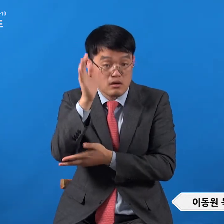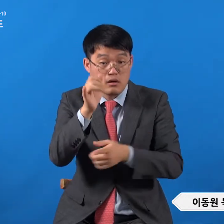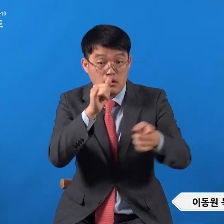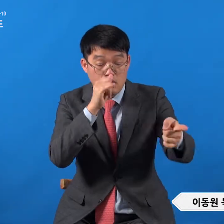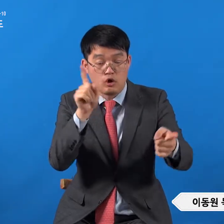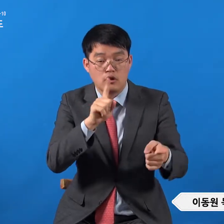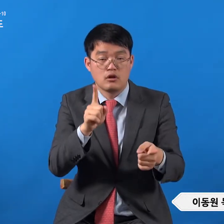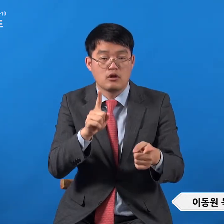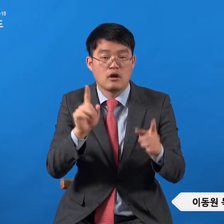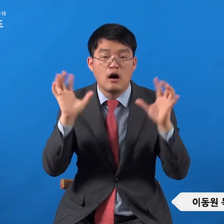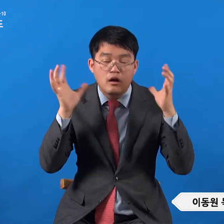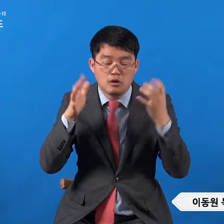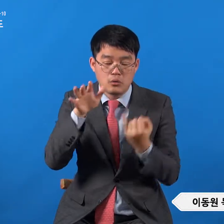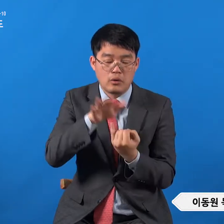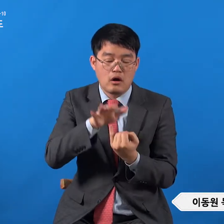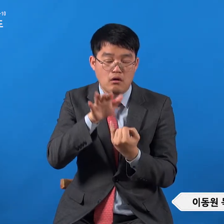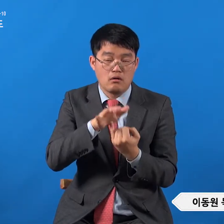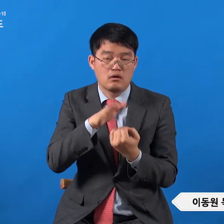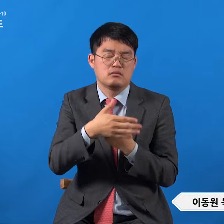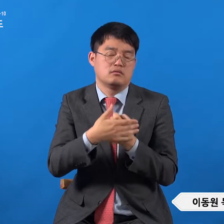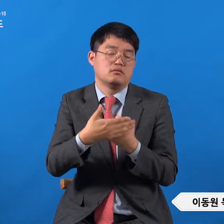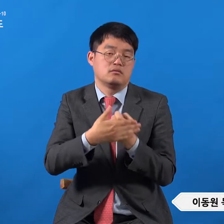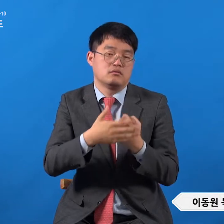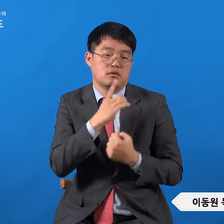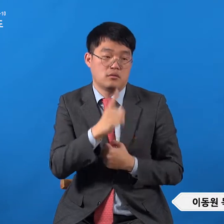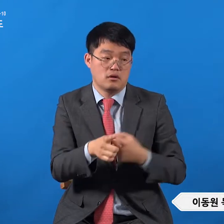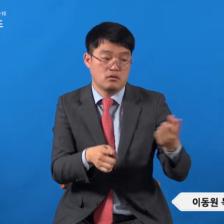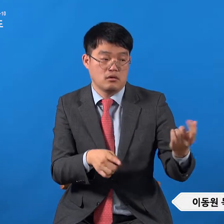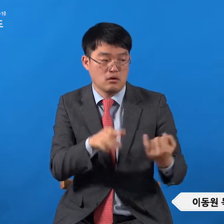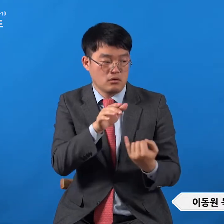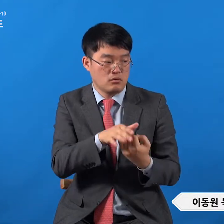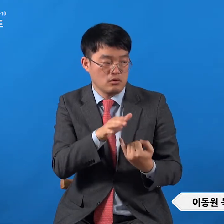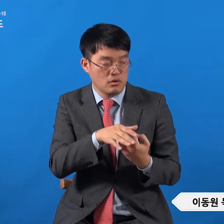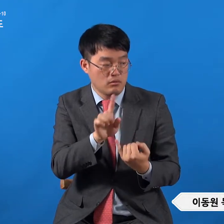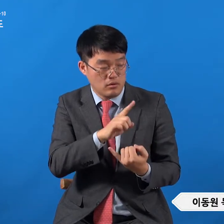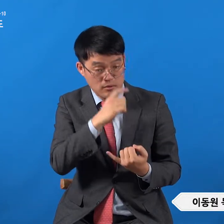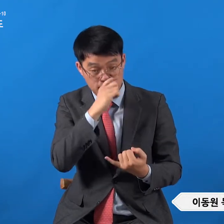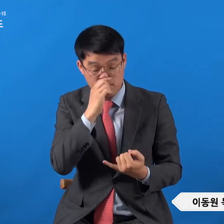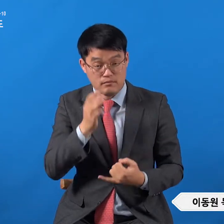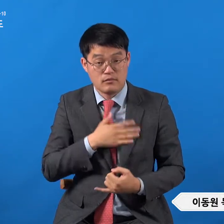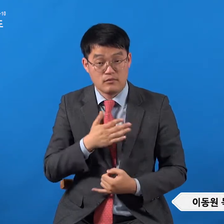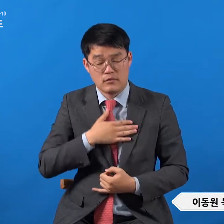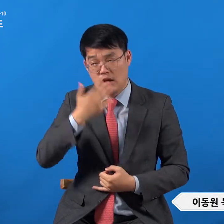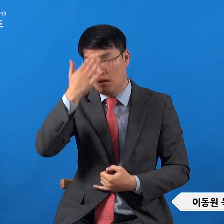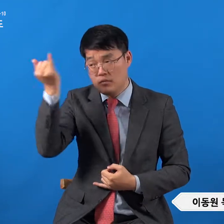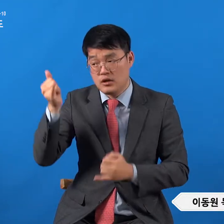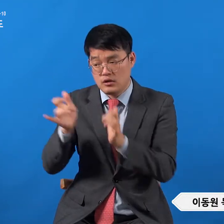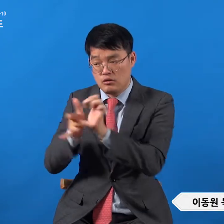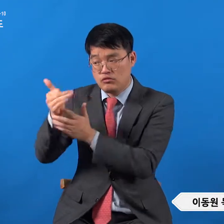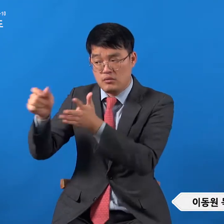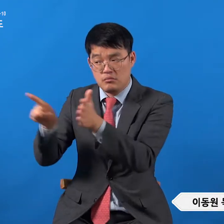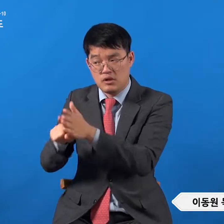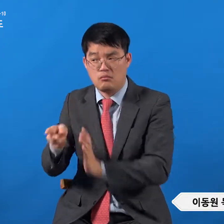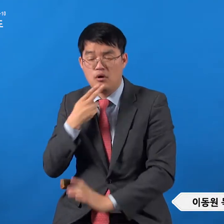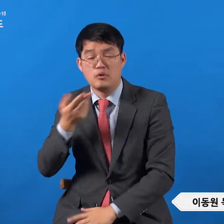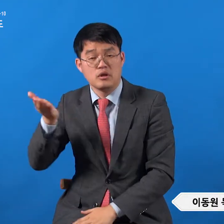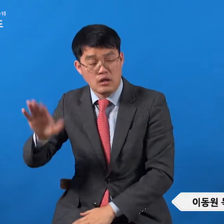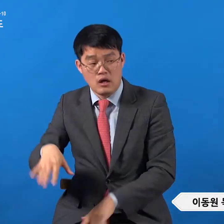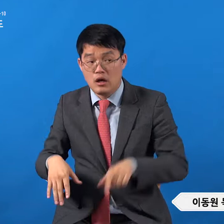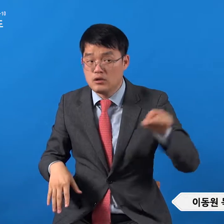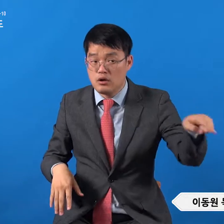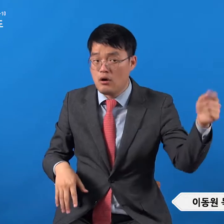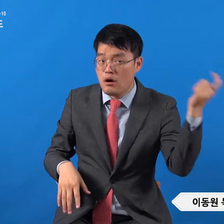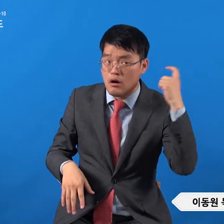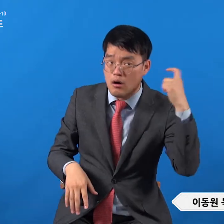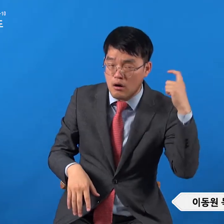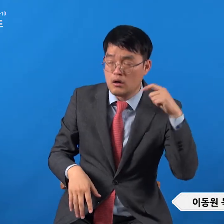소녀 하나가 은혜를 받았습니다. 소녀 하나가. 그래갖고 이 소녀가, 야, 우리 할머니가 예수 안 믿는데 우리 할머니에게